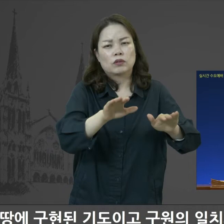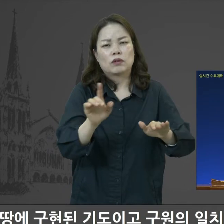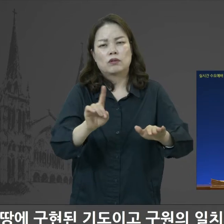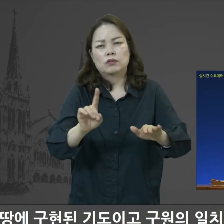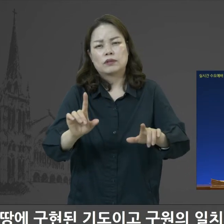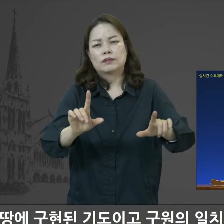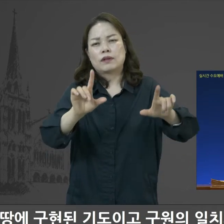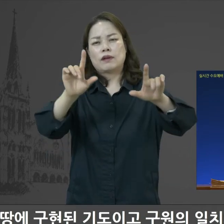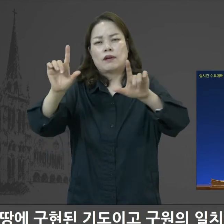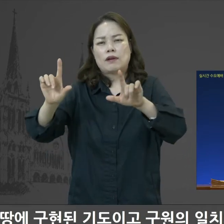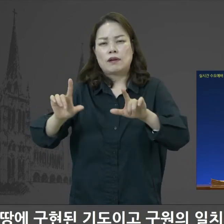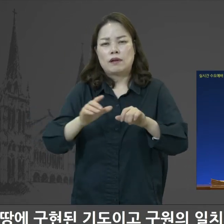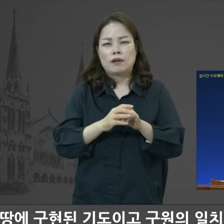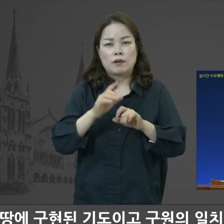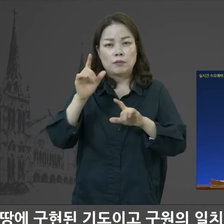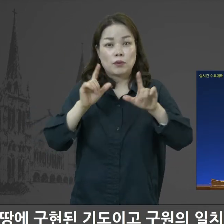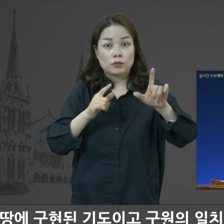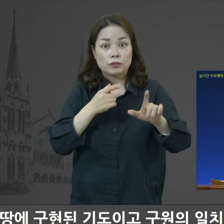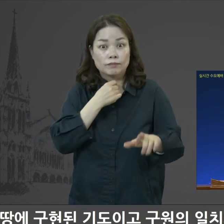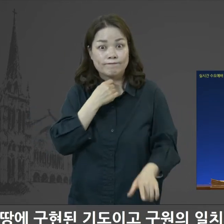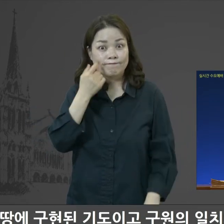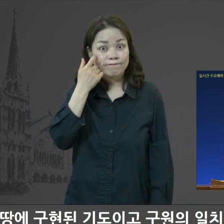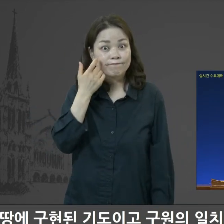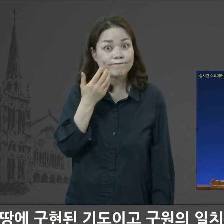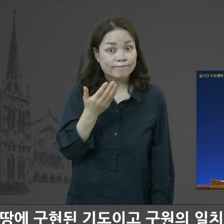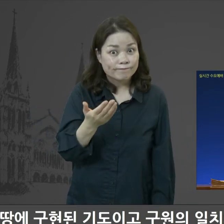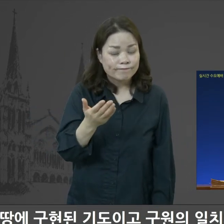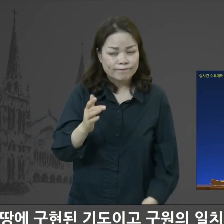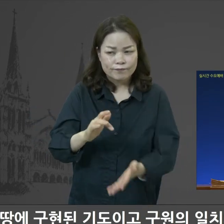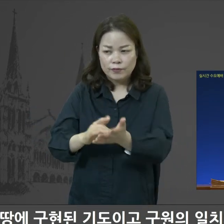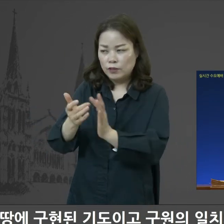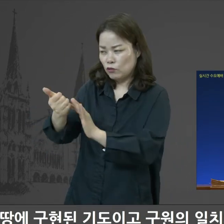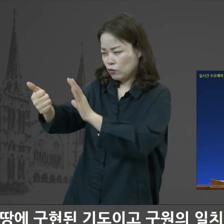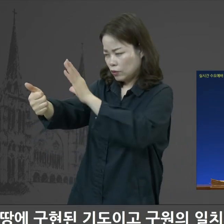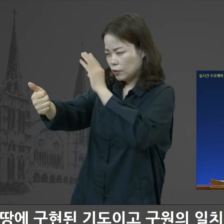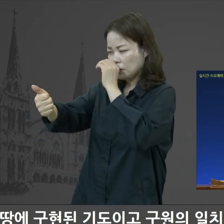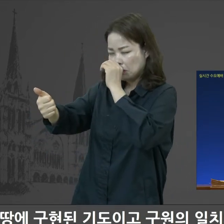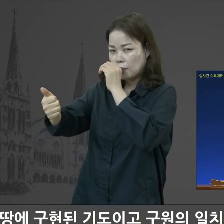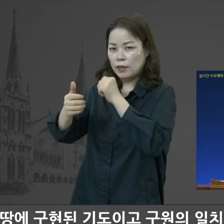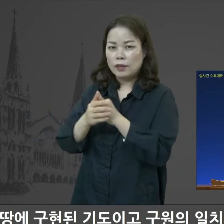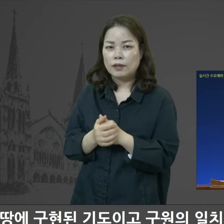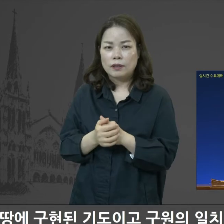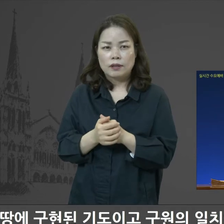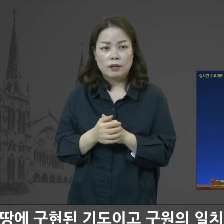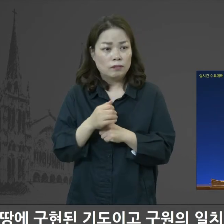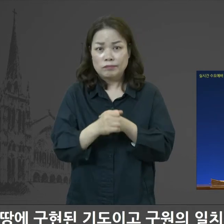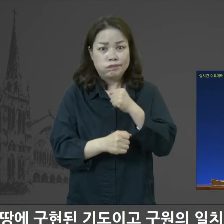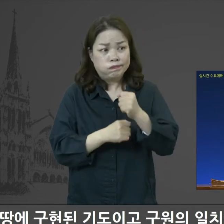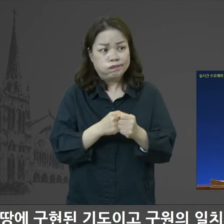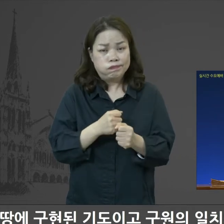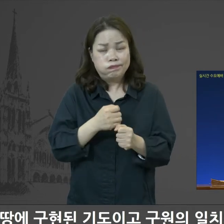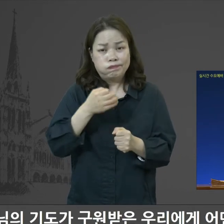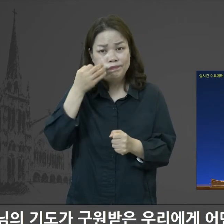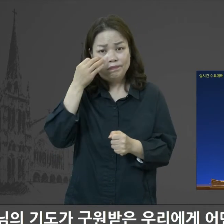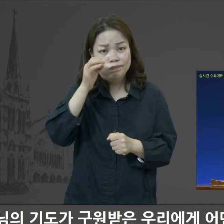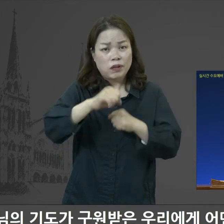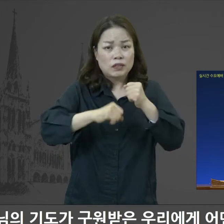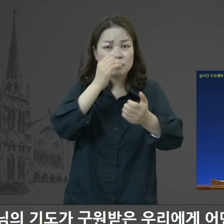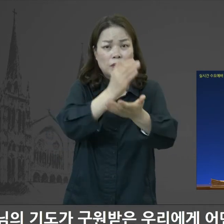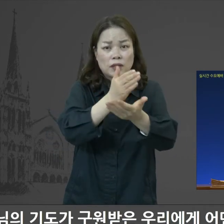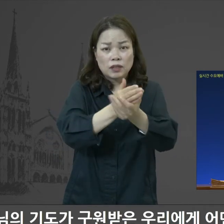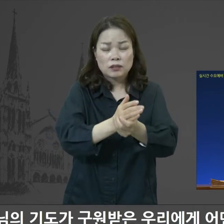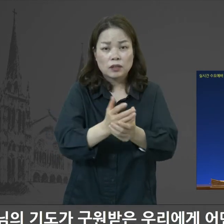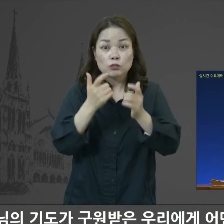어떤 삶의 모습이 요구될까요? 그건 예수님을 닮아가는 것이죠. 그러나 함부로 흉내내지 말아야 합니다. 여러분